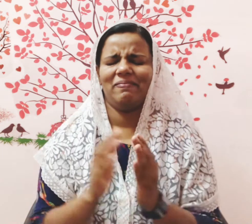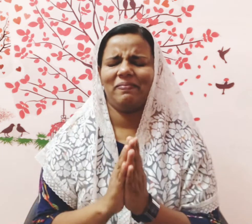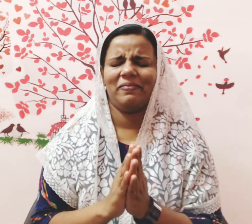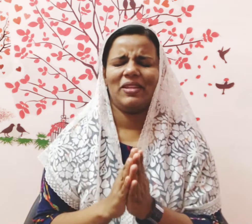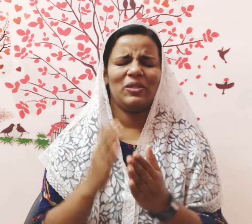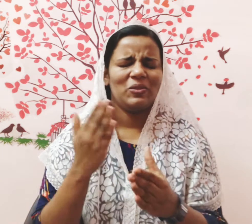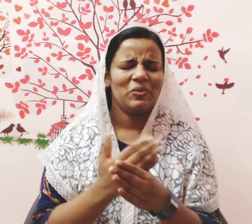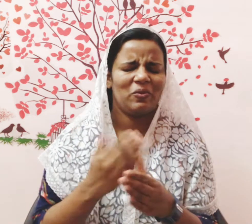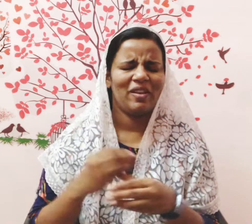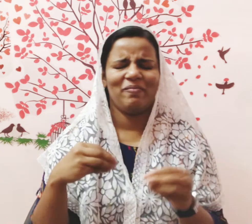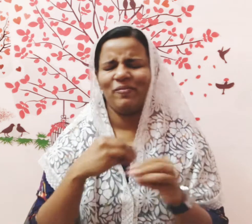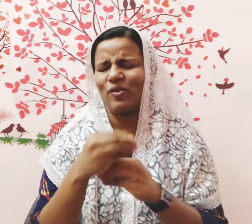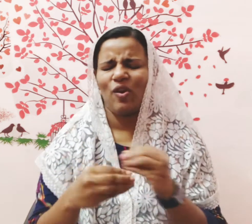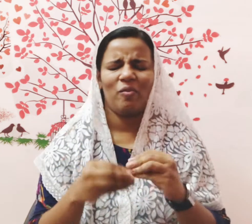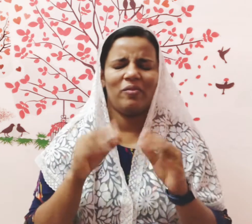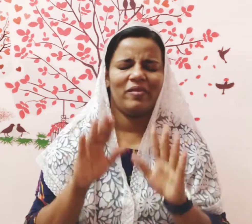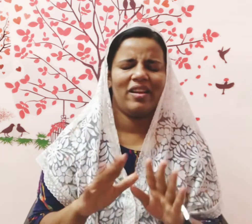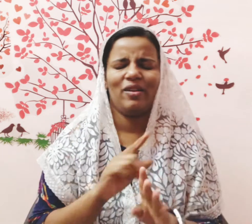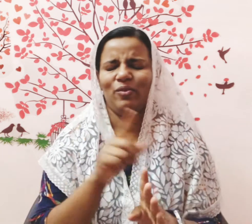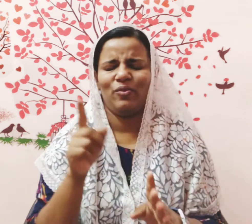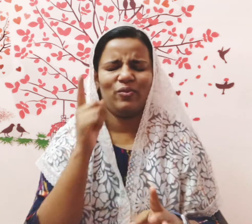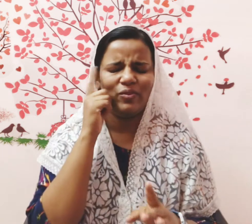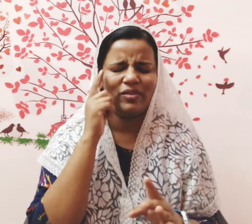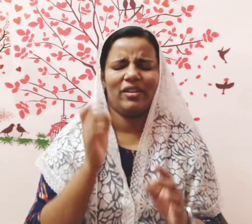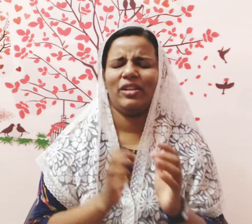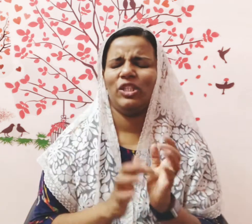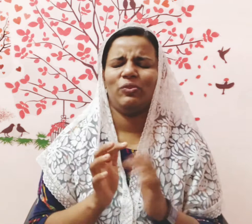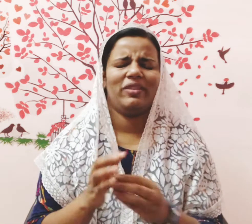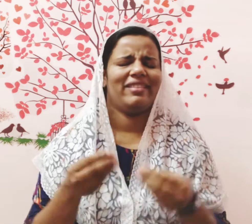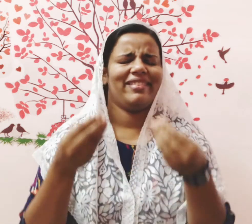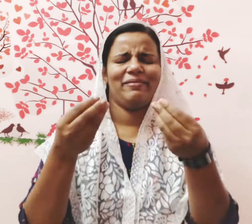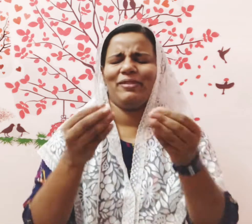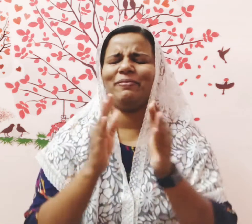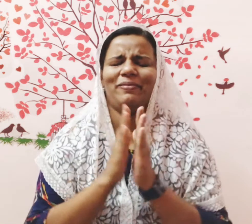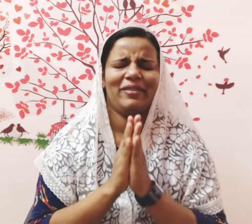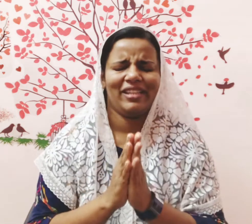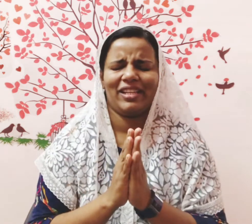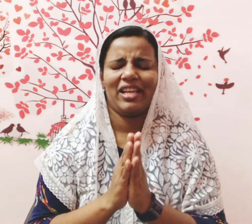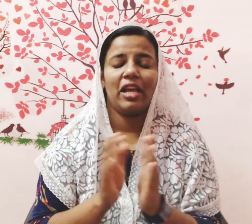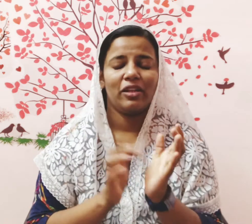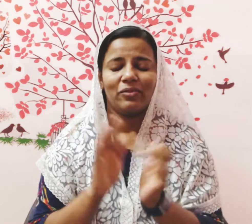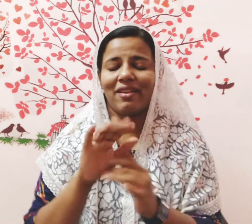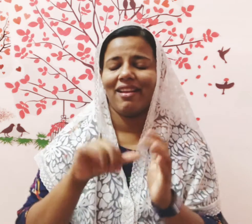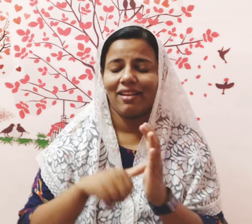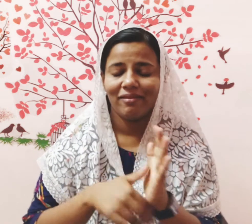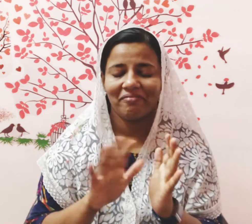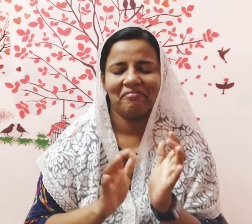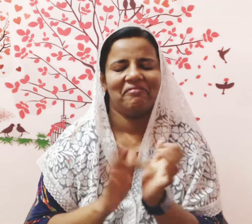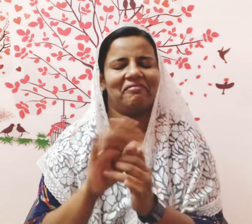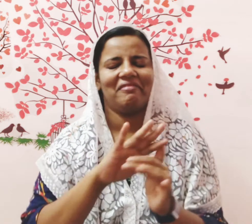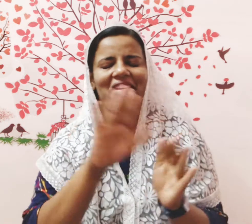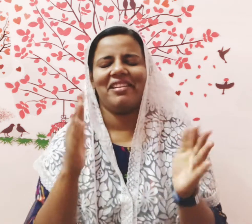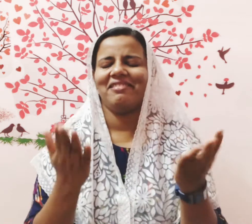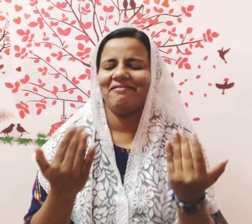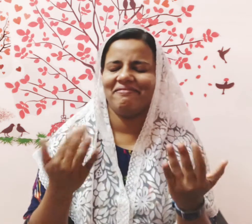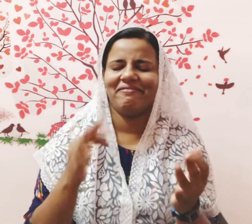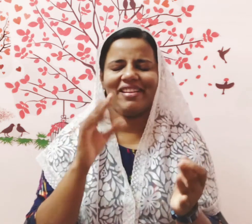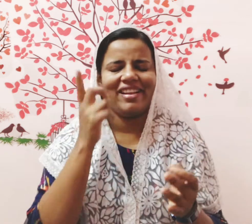കഴിയുന്നവരുണ്ട്, കർത്താവെ ജോലി പ്രശ്നത്തിൽ കഴിയുന്നവരുണ്ട്, കർത്താവെ ഞങ്ങൾ അവരെ എല്ലാം അങ്ങയുടെ കരങ്ങളിലേക്ക് ഏൽപ്പിച്ച് പ്രാർത്ഥിക്കുന്നു. ഒന്നും അങ്ങേക്ക് അസാധ്യമല്ലെന്ന് ഞങ്ങൾക്കറിയാം. കർത്താവെ